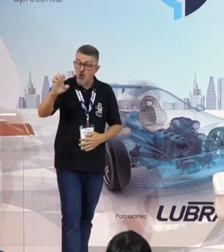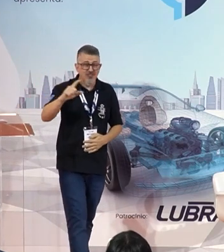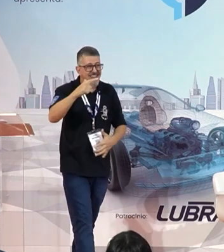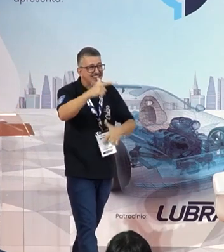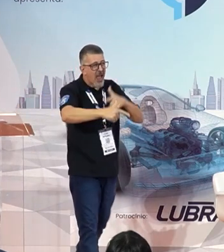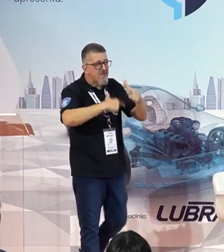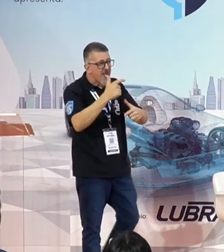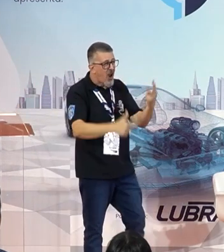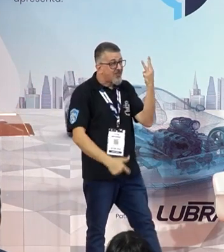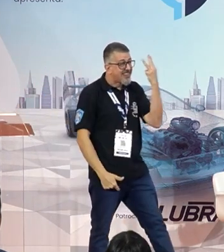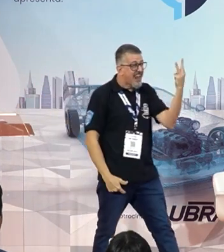todos os materiais.